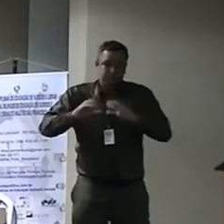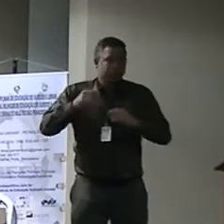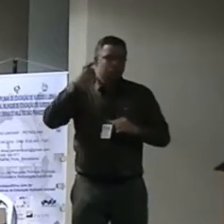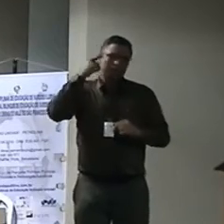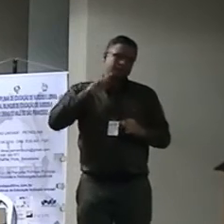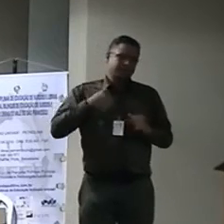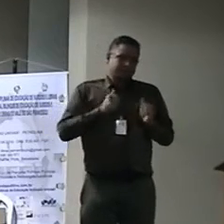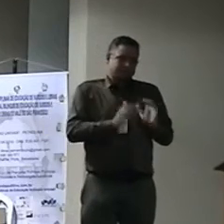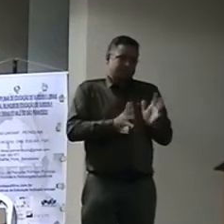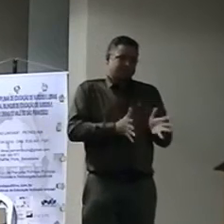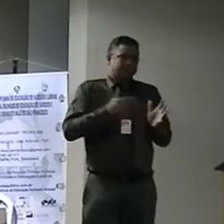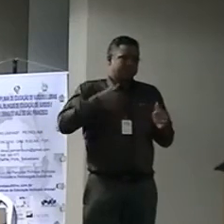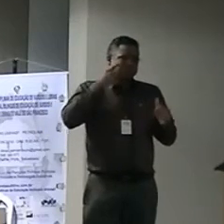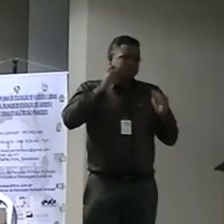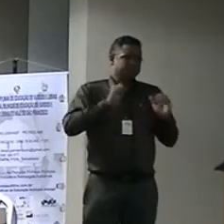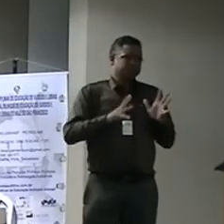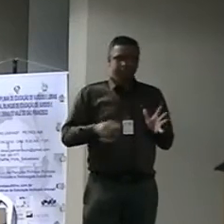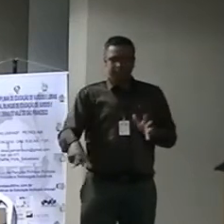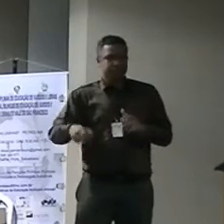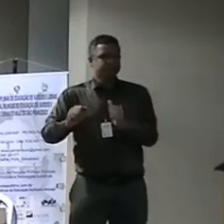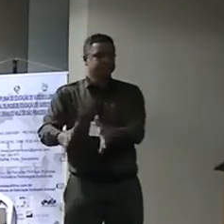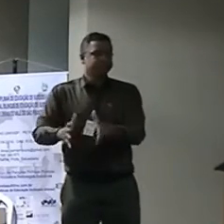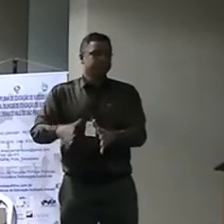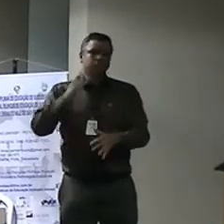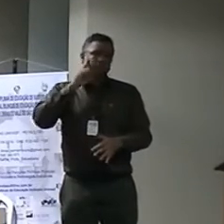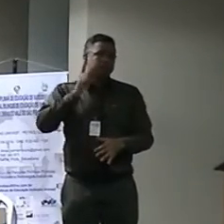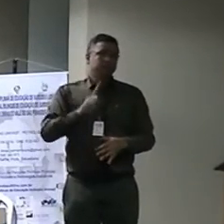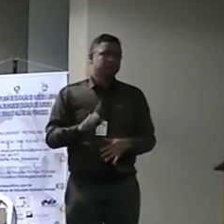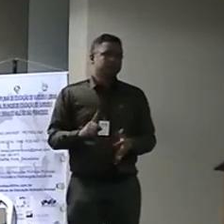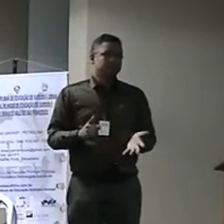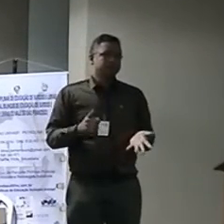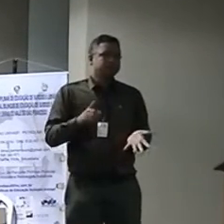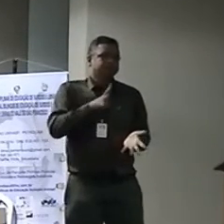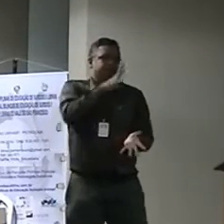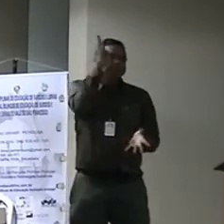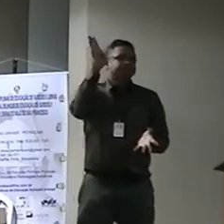a Libras, né? Então, eles começam a articular